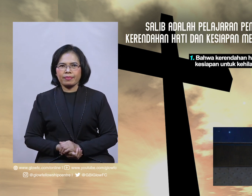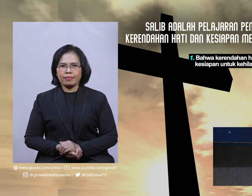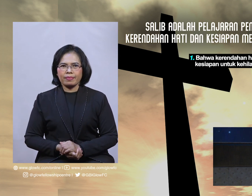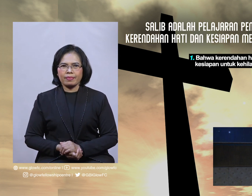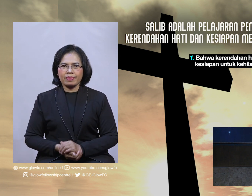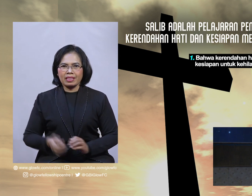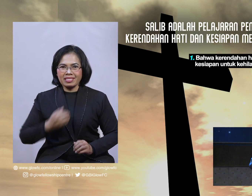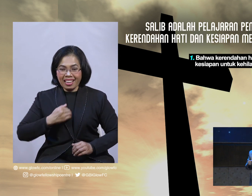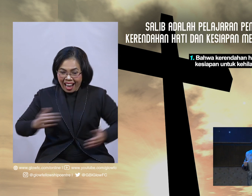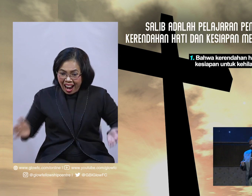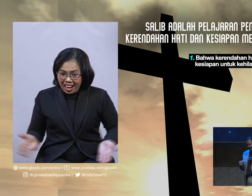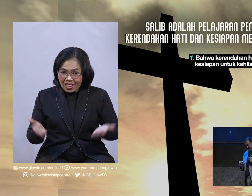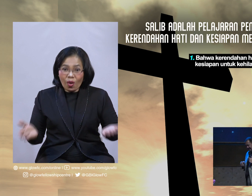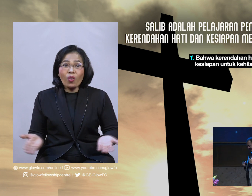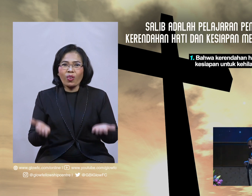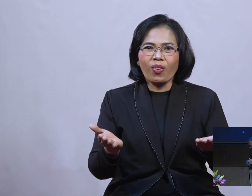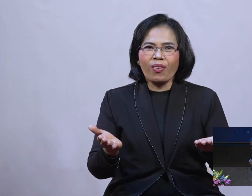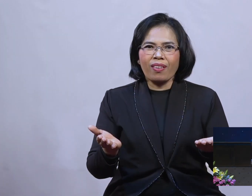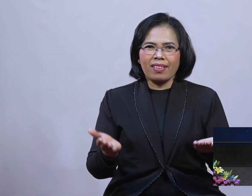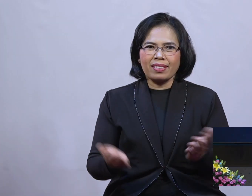the set terdorong